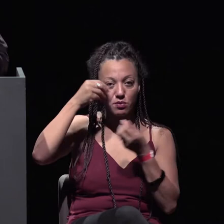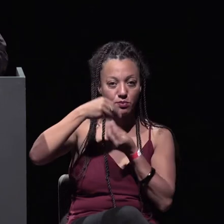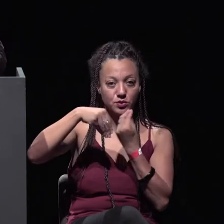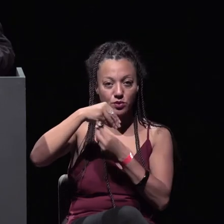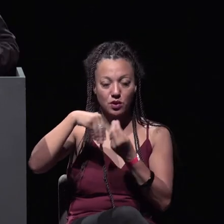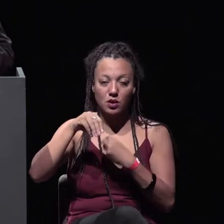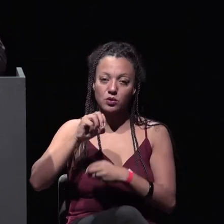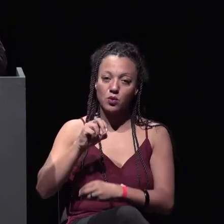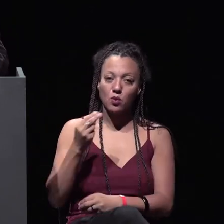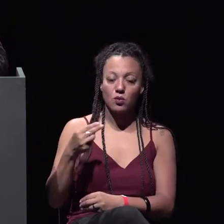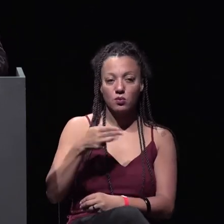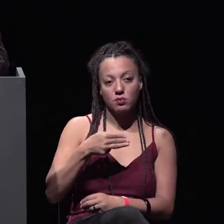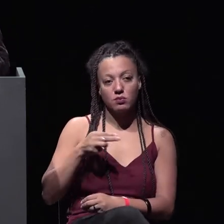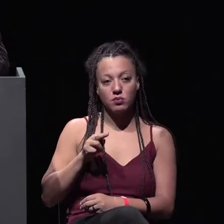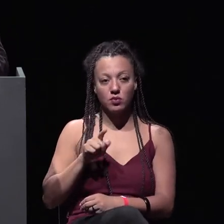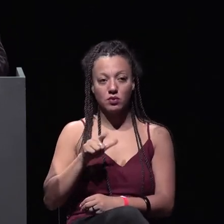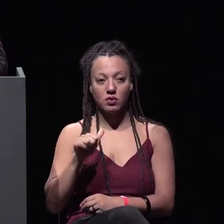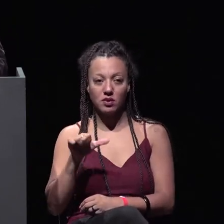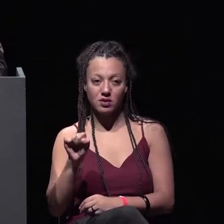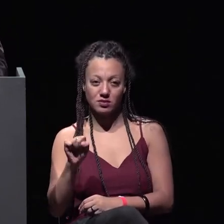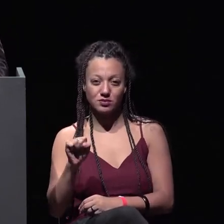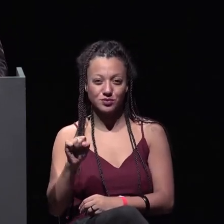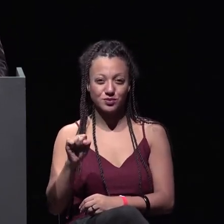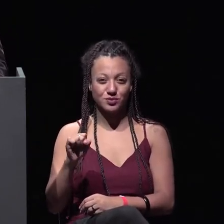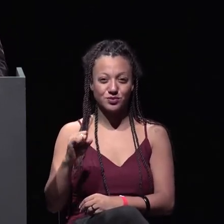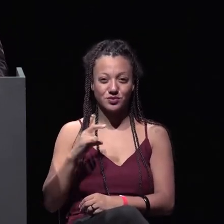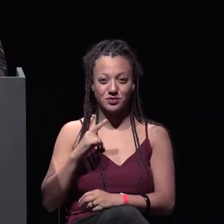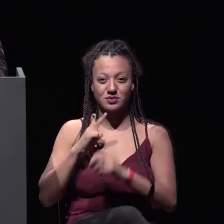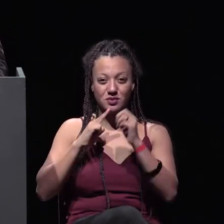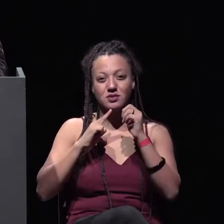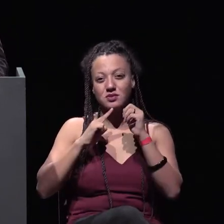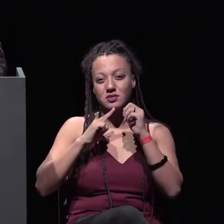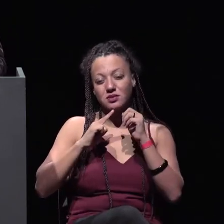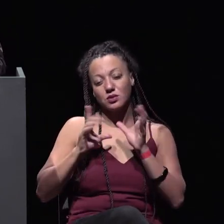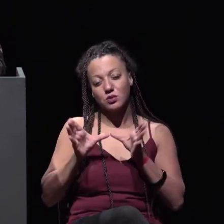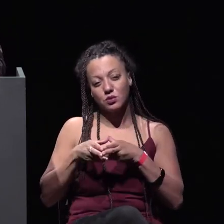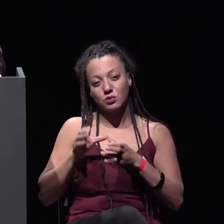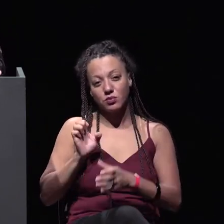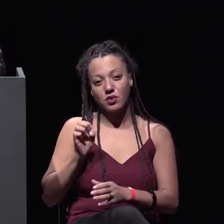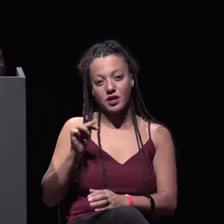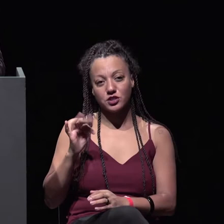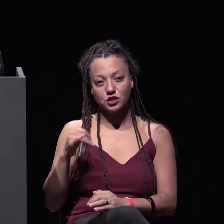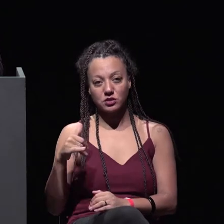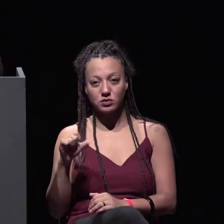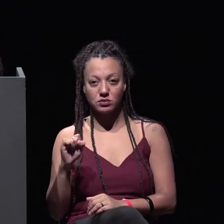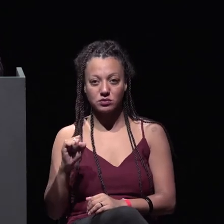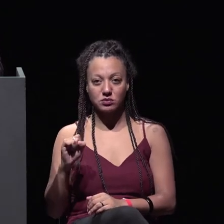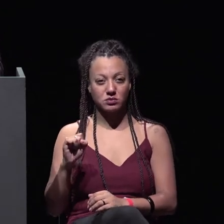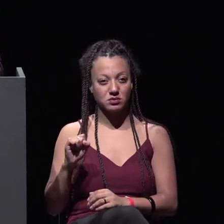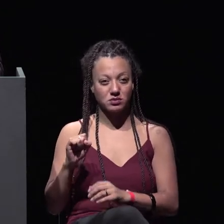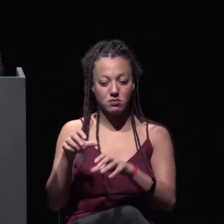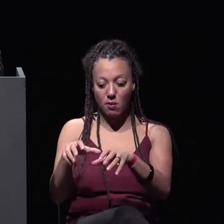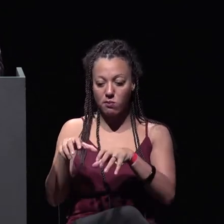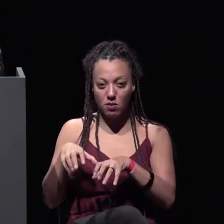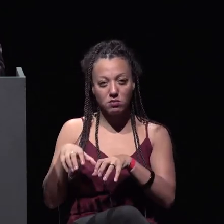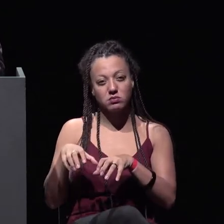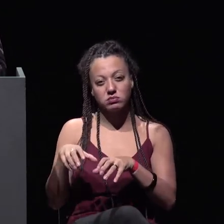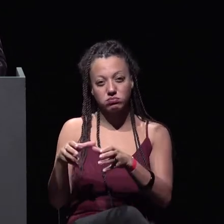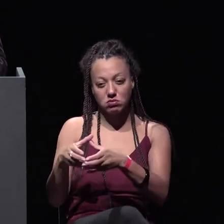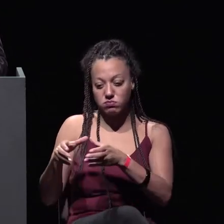em transitam entre grupos diferentes grupos étnicos diferentes demonstrando habilidade e tem o seu